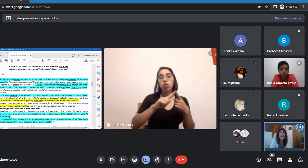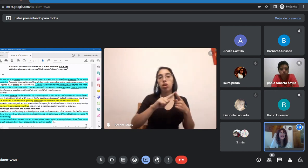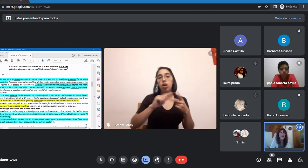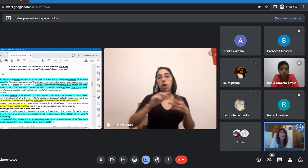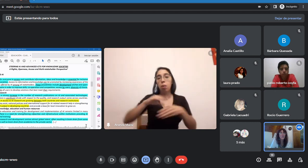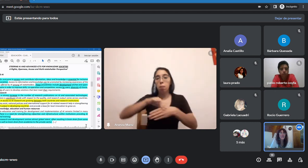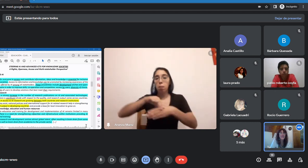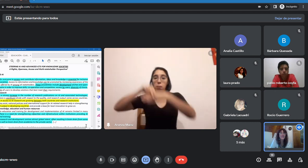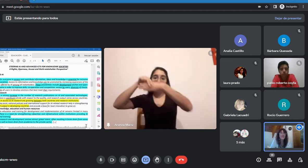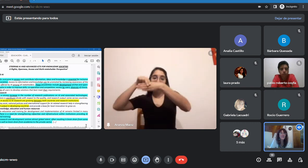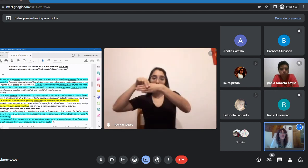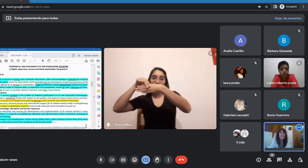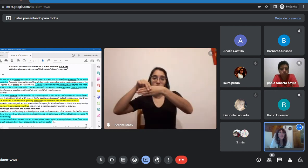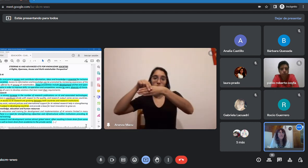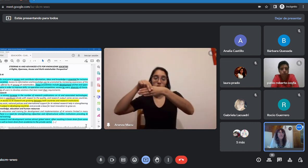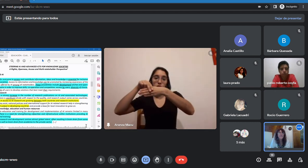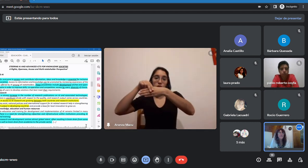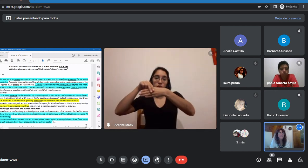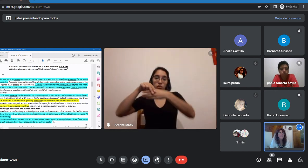las 3 juntas.